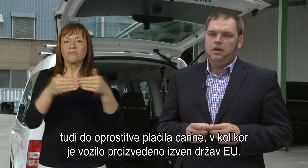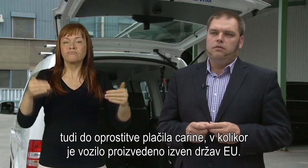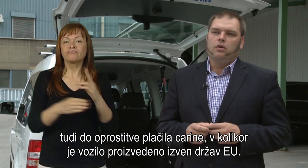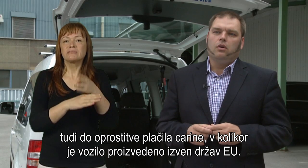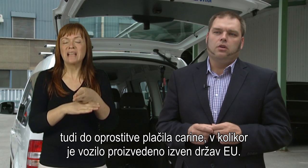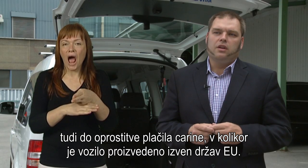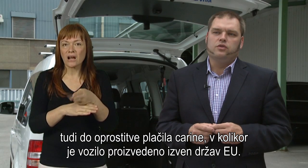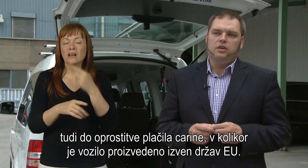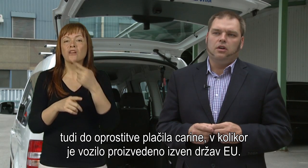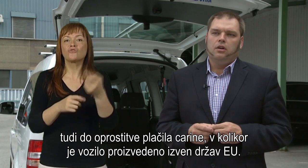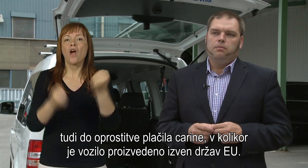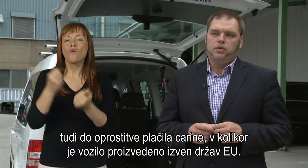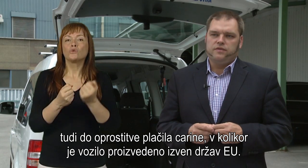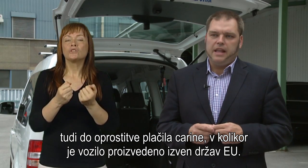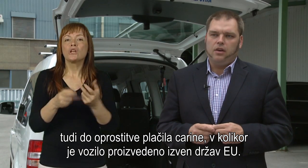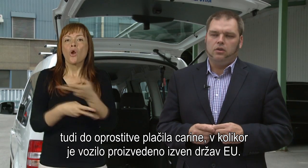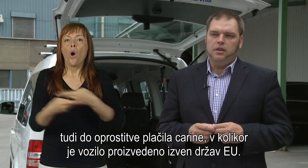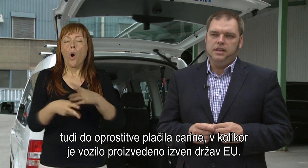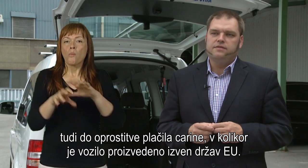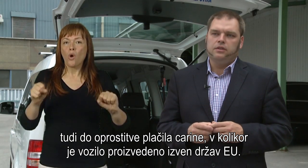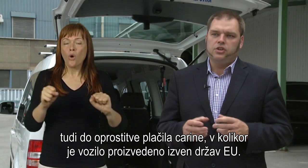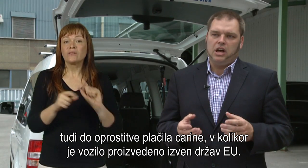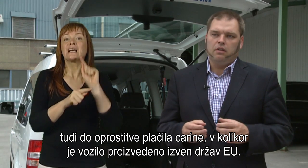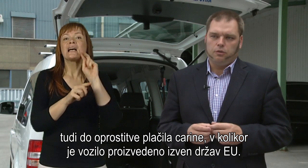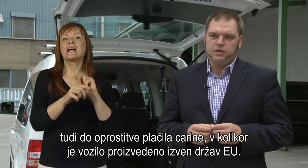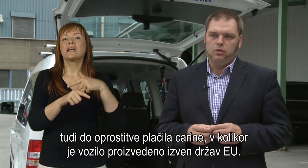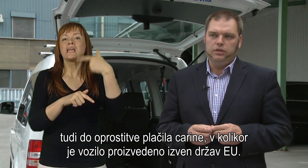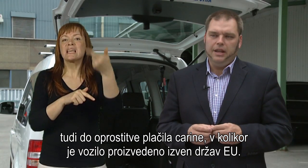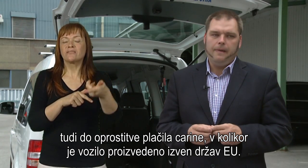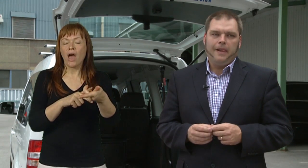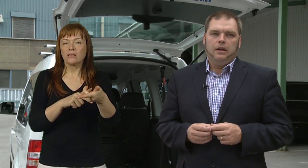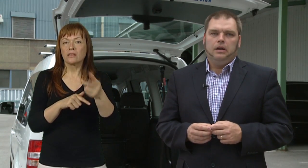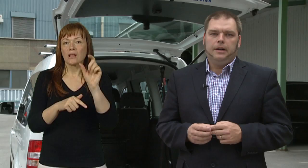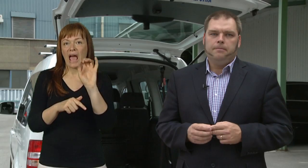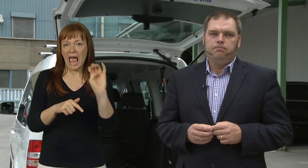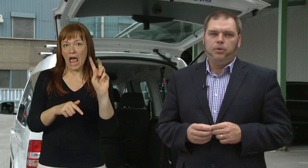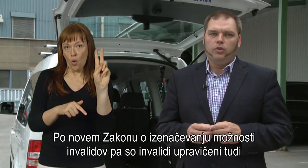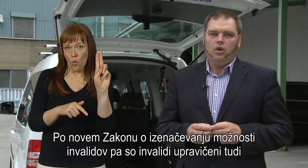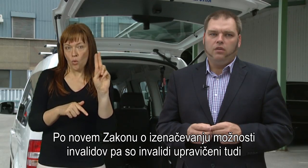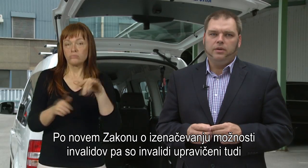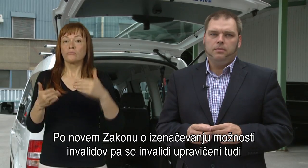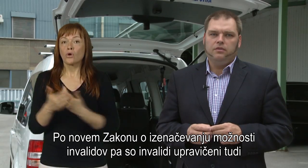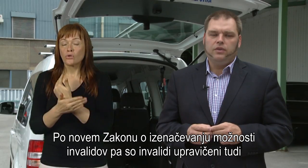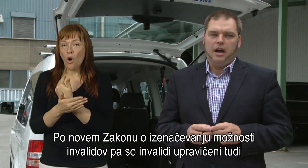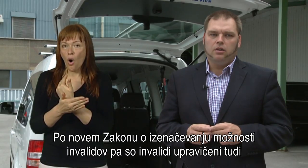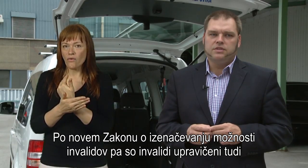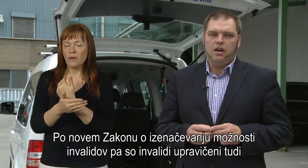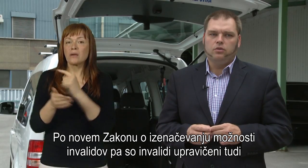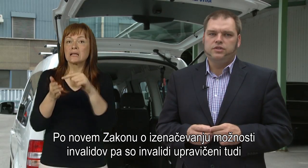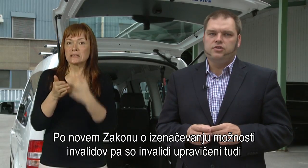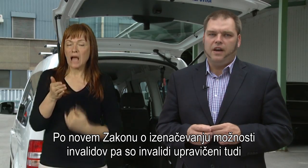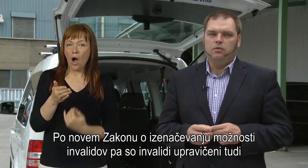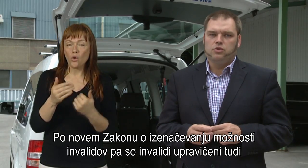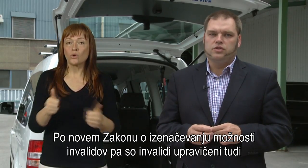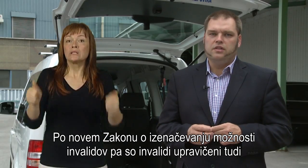carine, vkolikor je vozilo proizvedeno izven držav Evropske unije. Po novem veljavnem